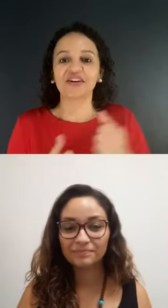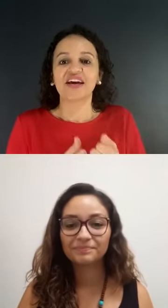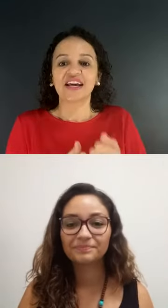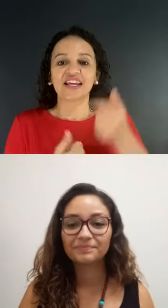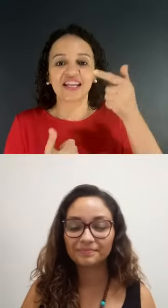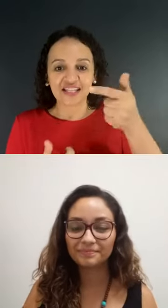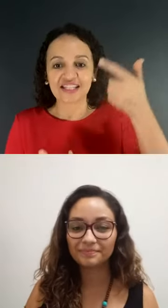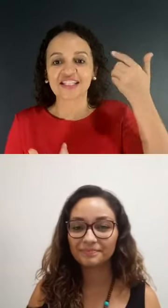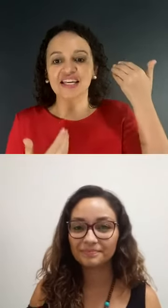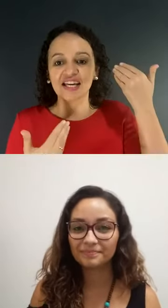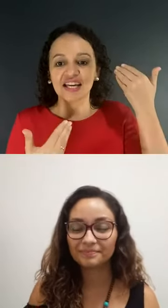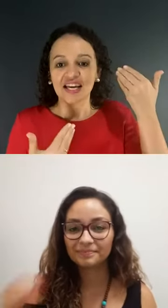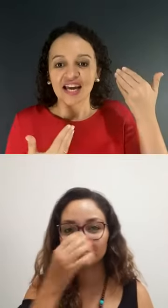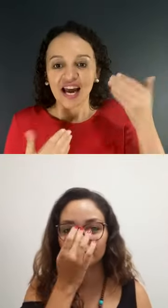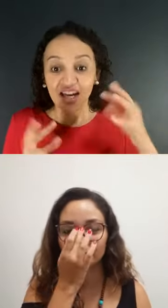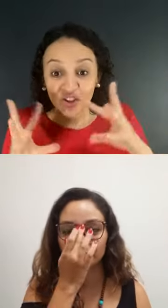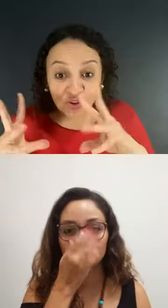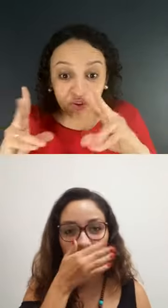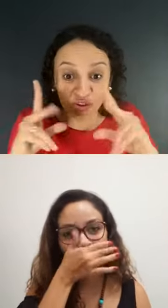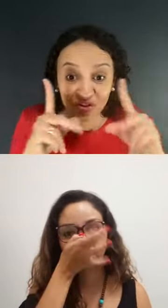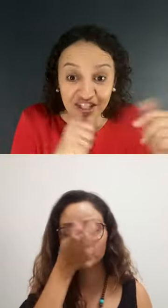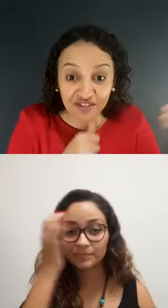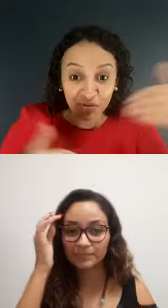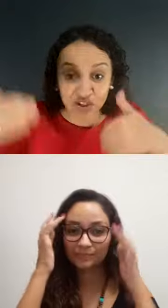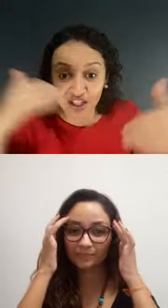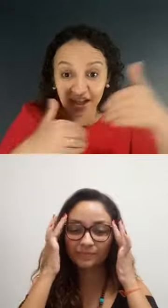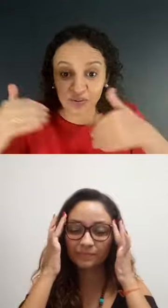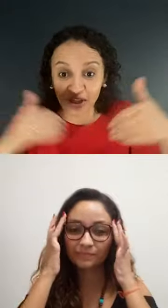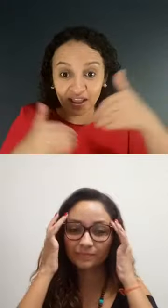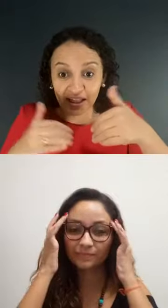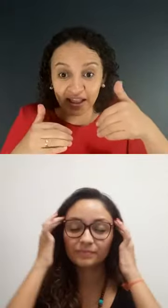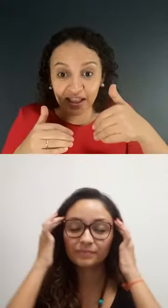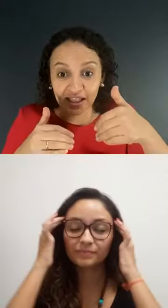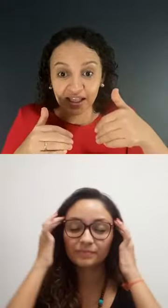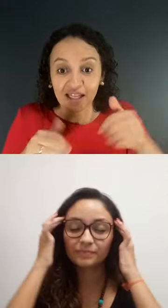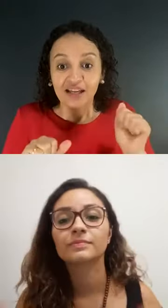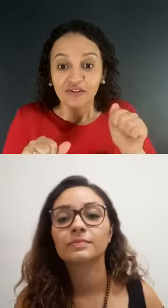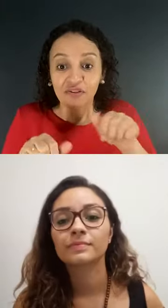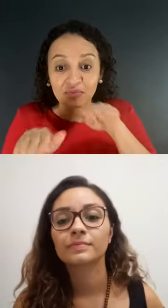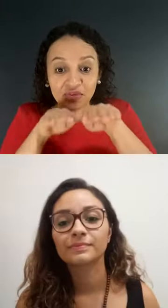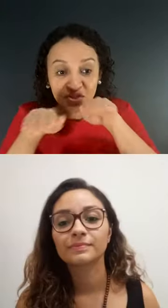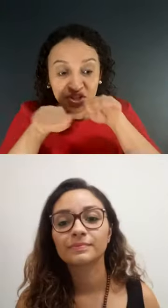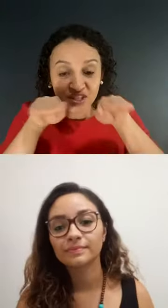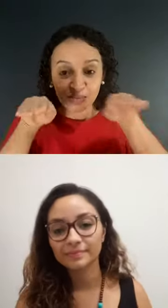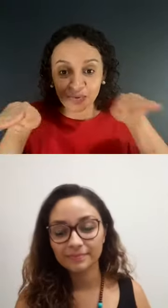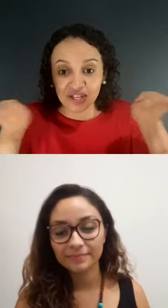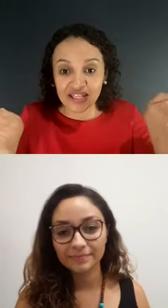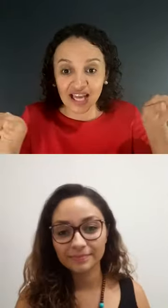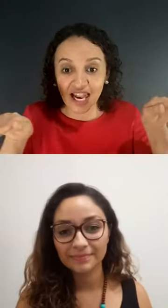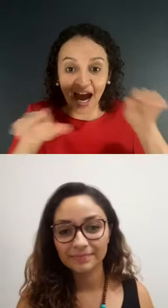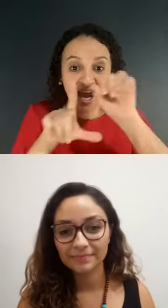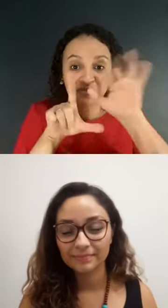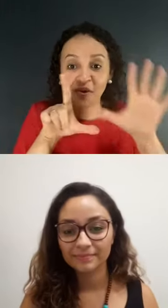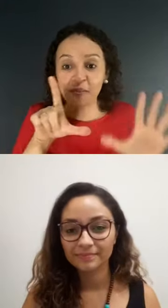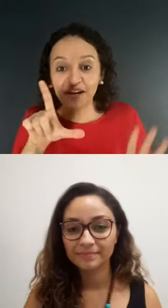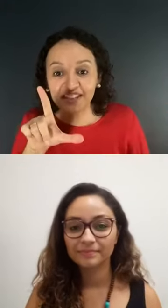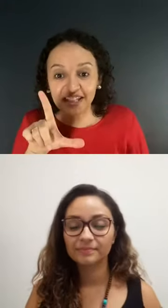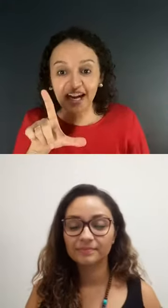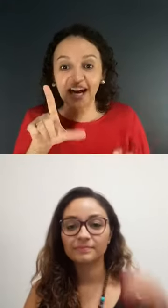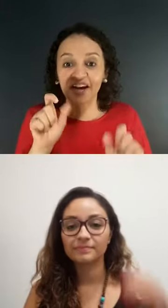obrigado. Quero agradecer a todos que vão chegando aí. Vamos distribuir essa